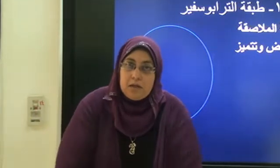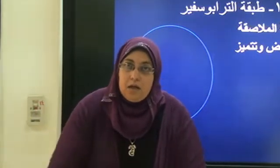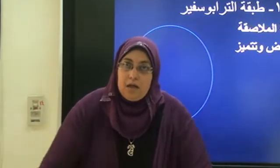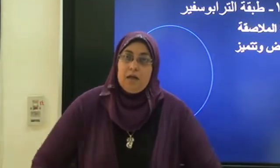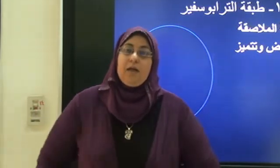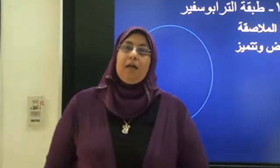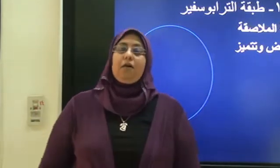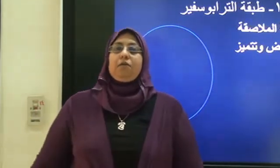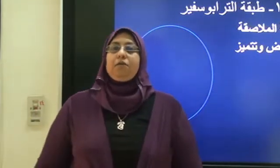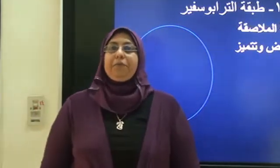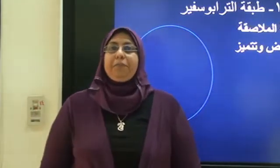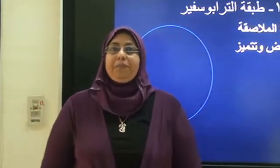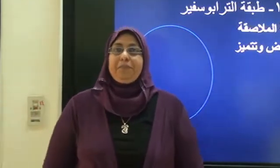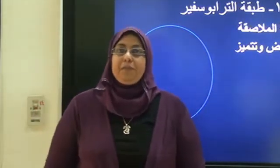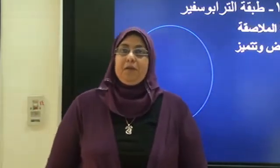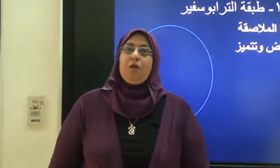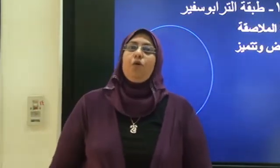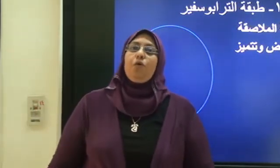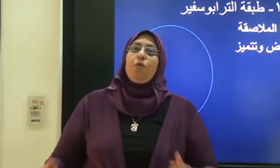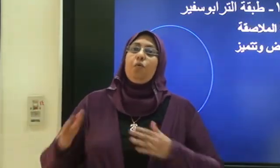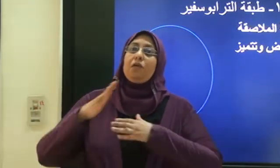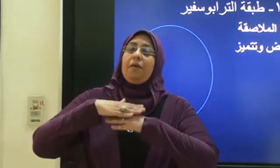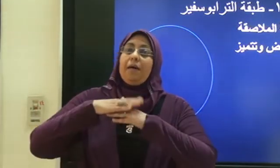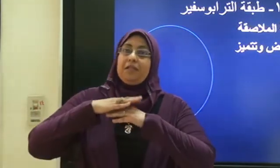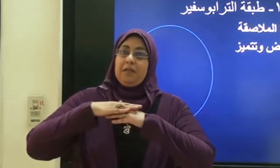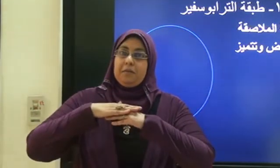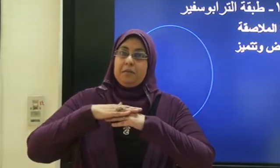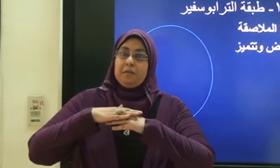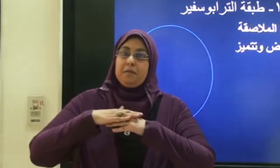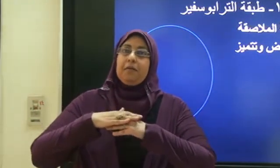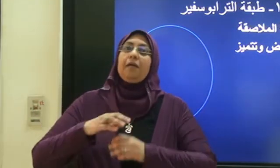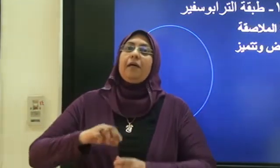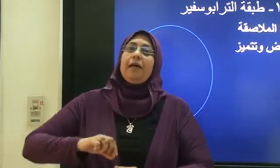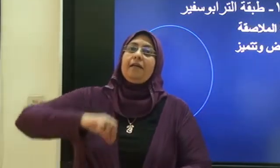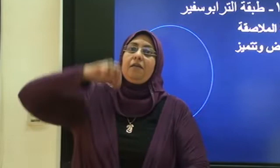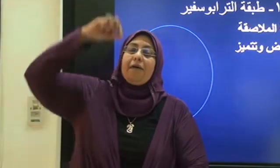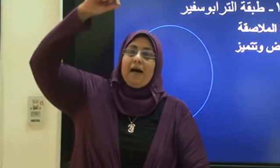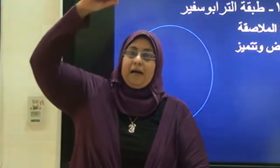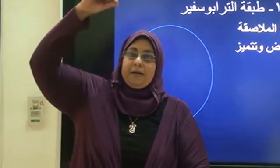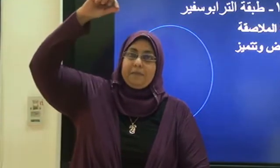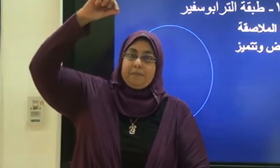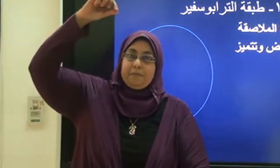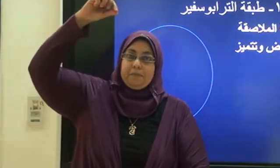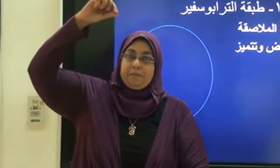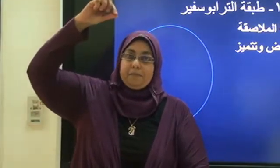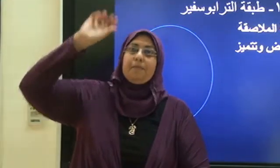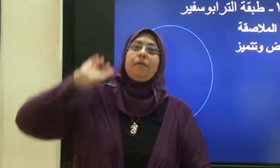لسطح الأرض، والطبقة دي ارتفاع